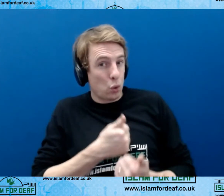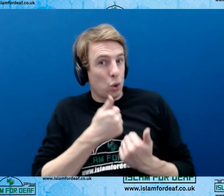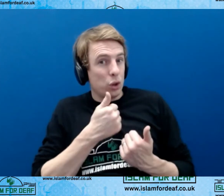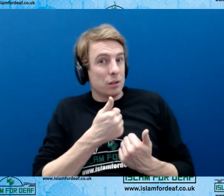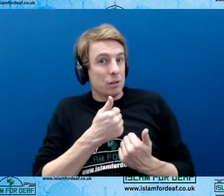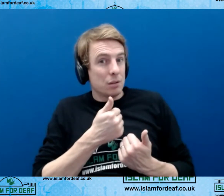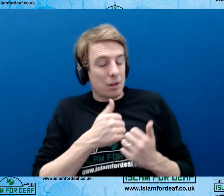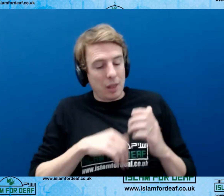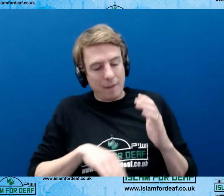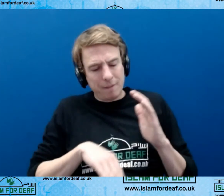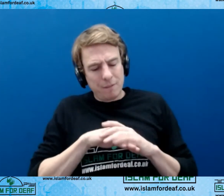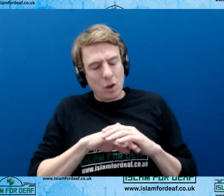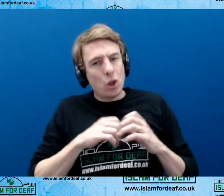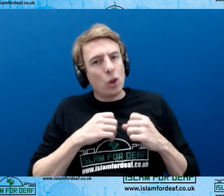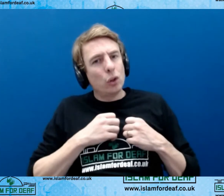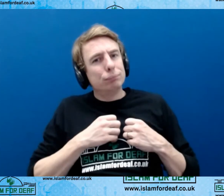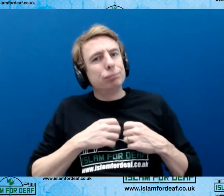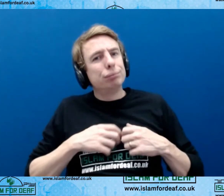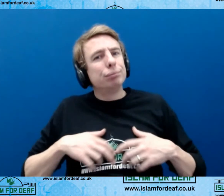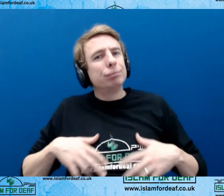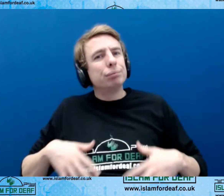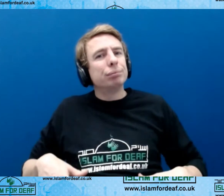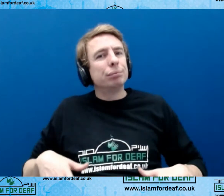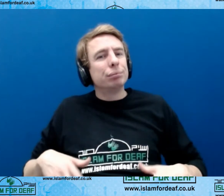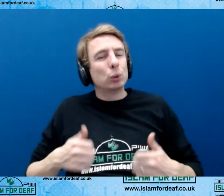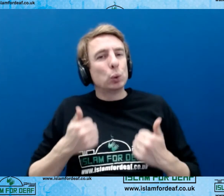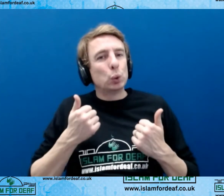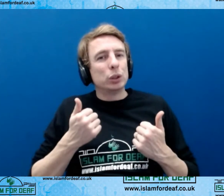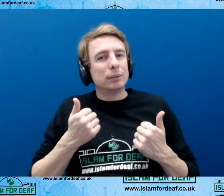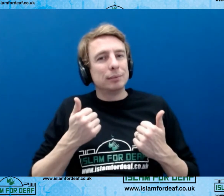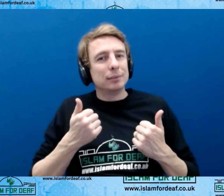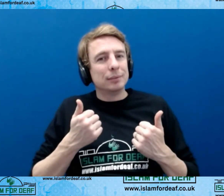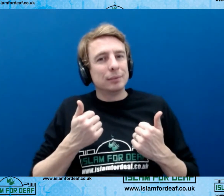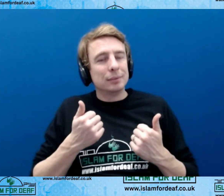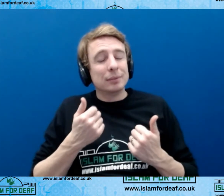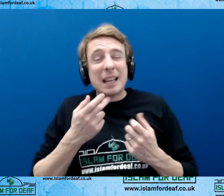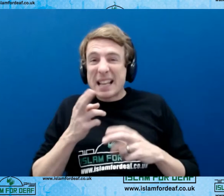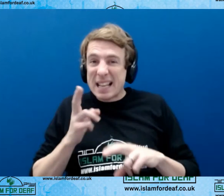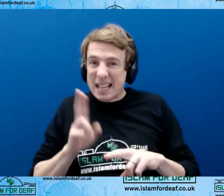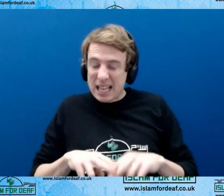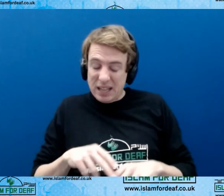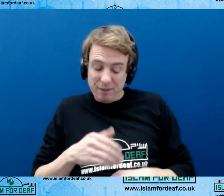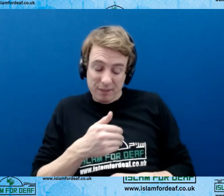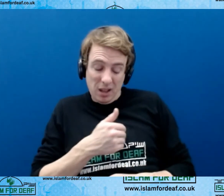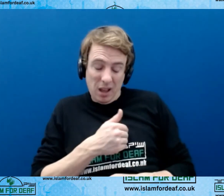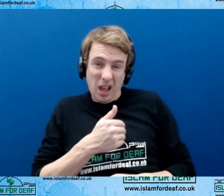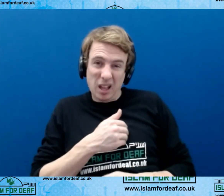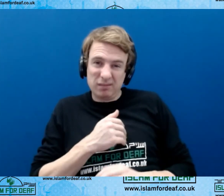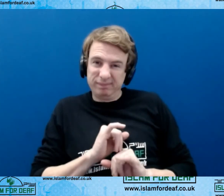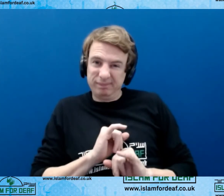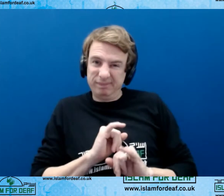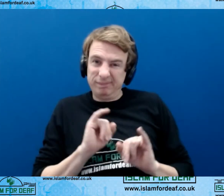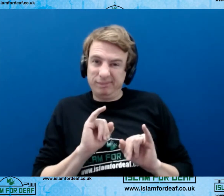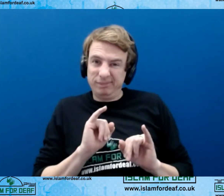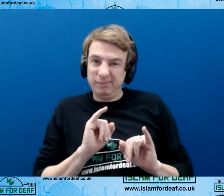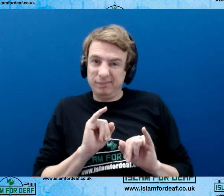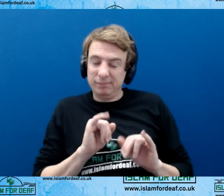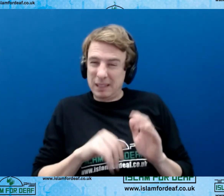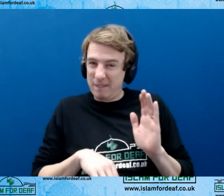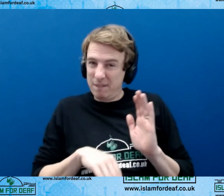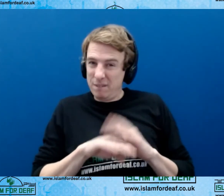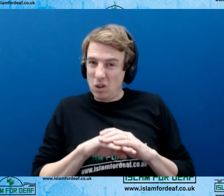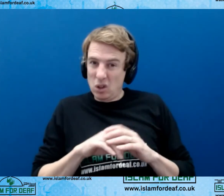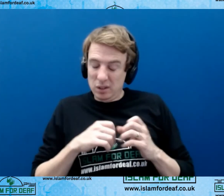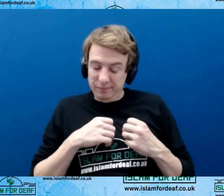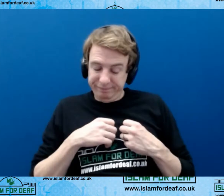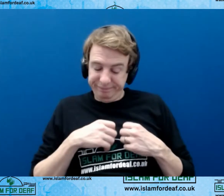And if it is ruined, then the entire body is ruined. ألا وهي القلب، يعني المضغة هي هذا القلب الذي في